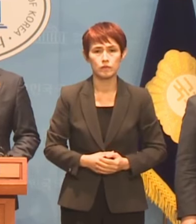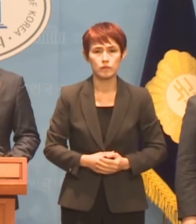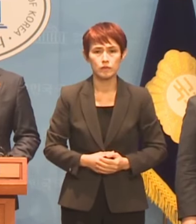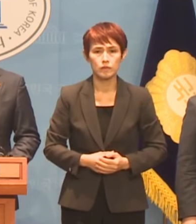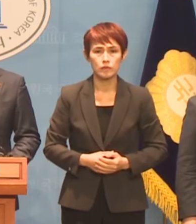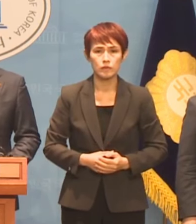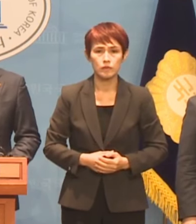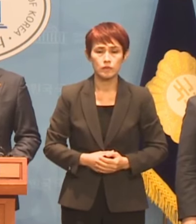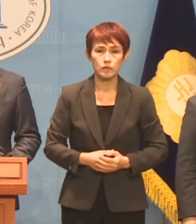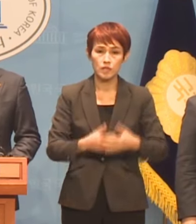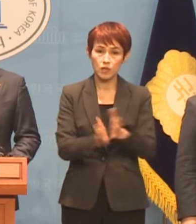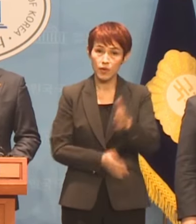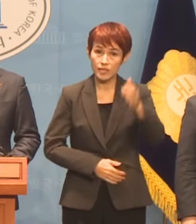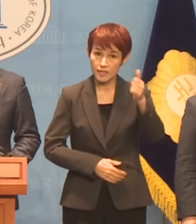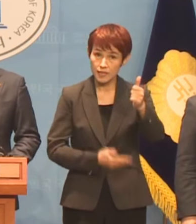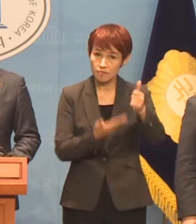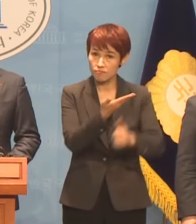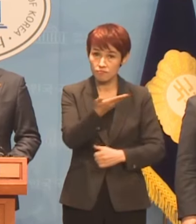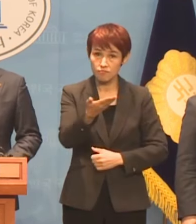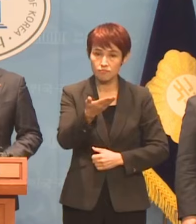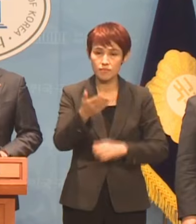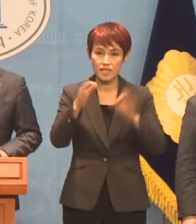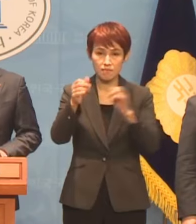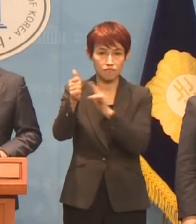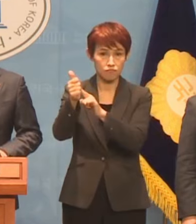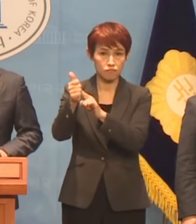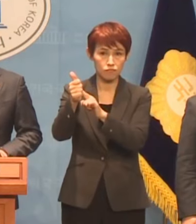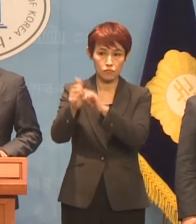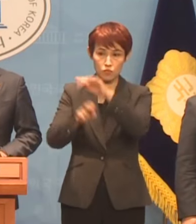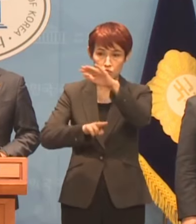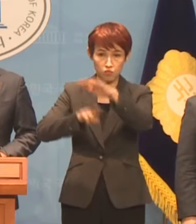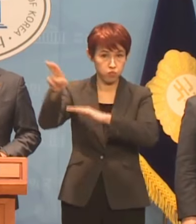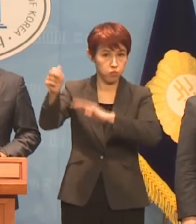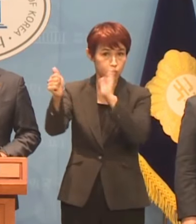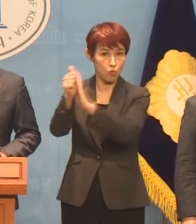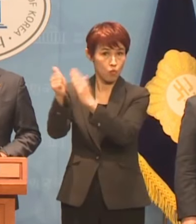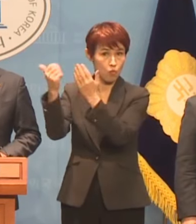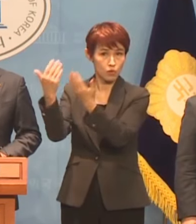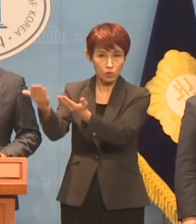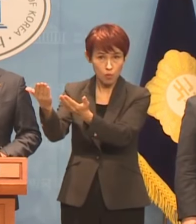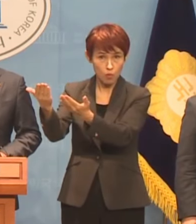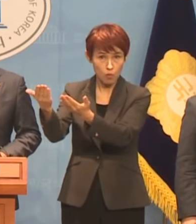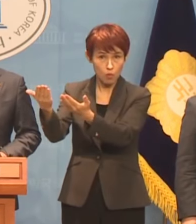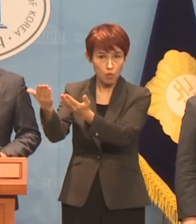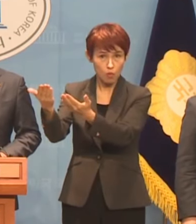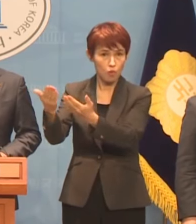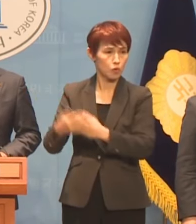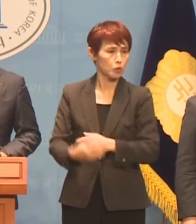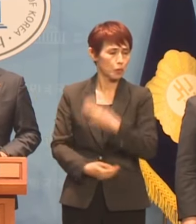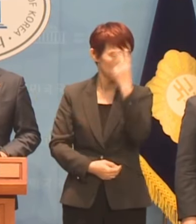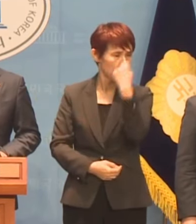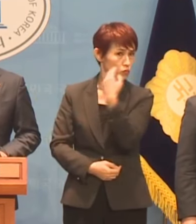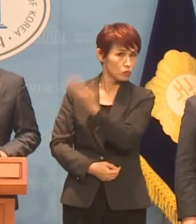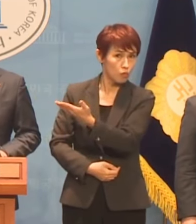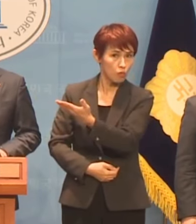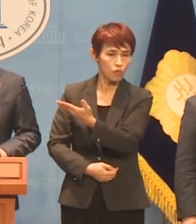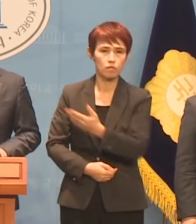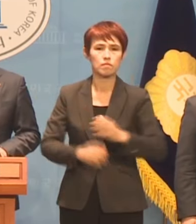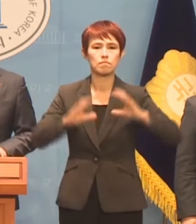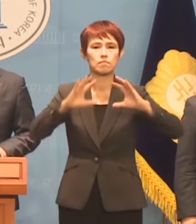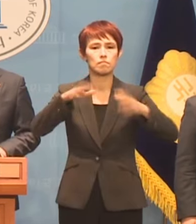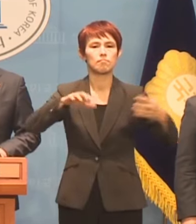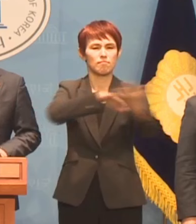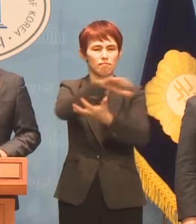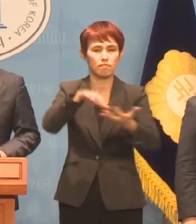관련 기관장들이 김용현의 도피에 도움을 준다면 혹은 묵인을 한다면 내란